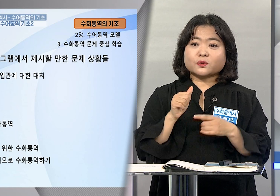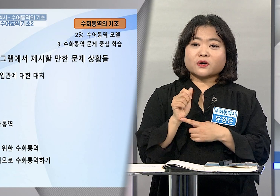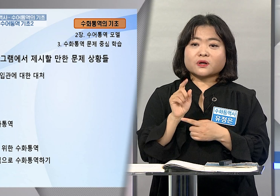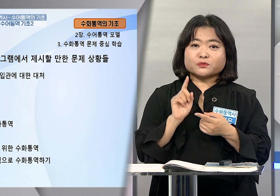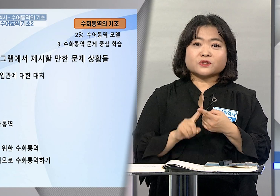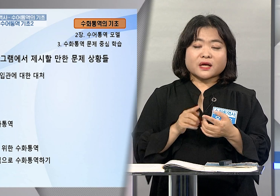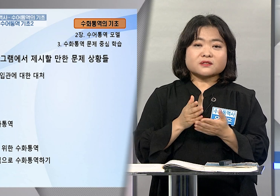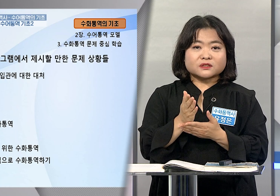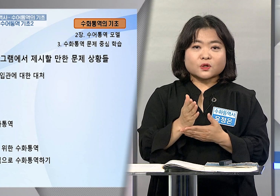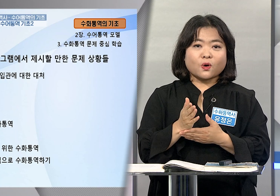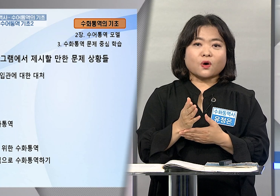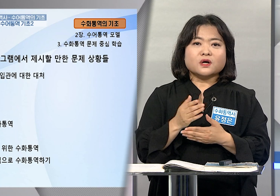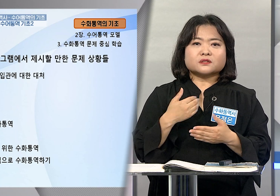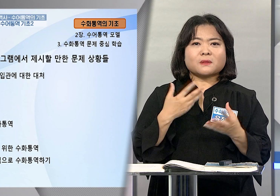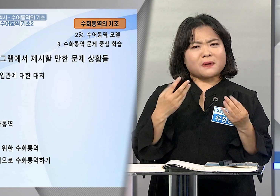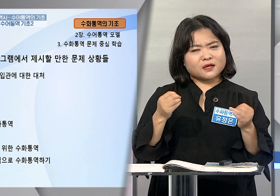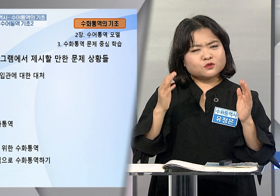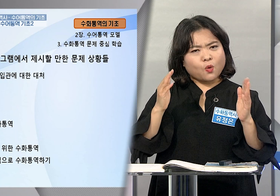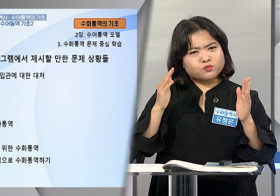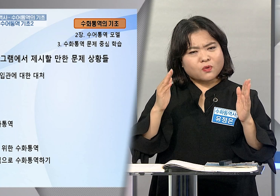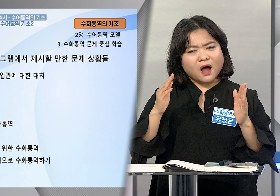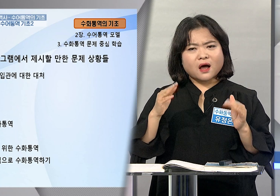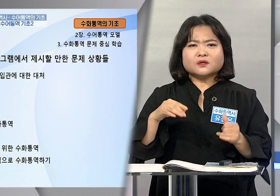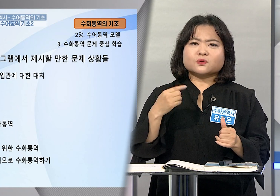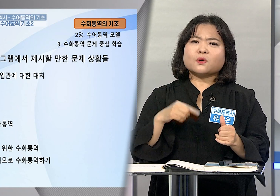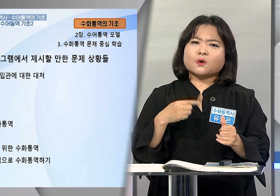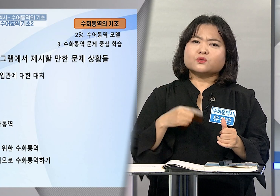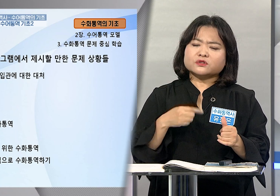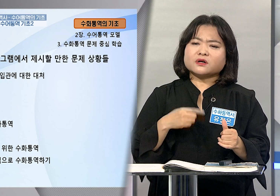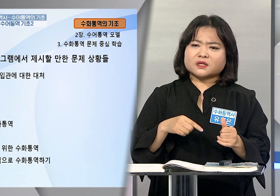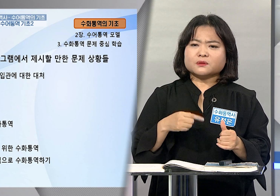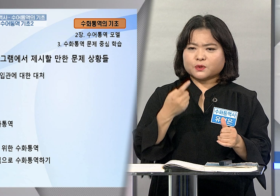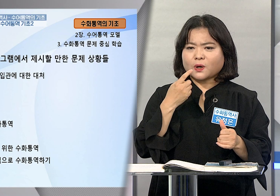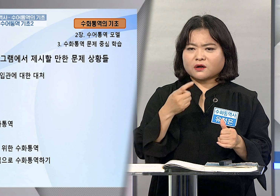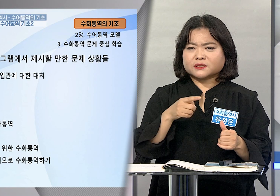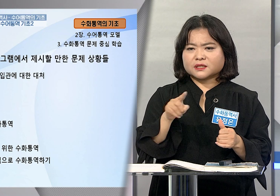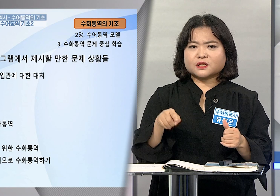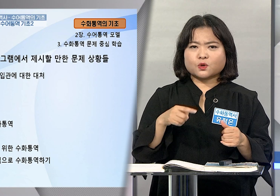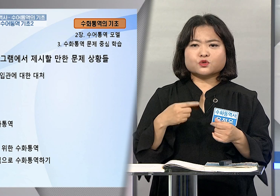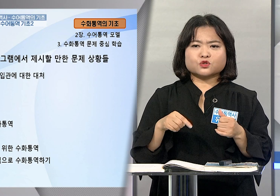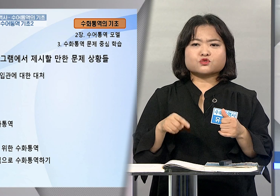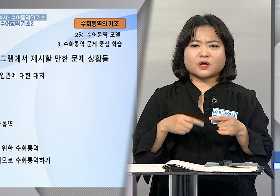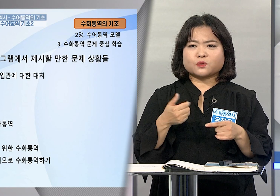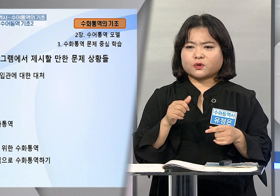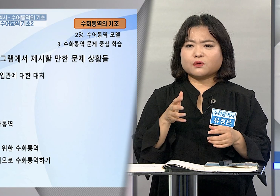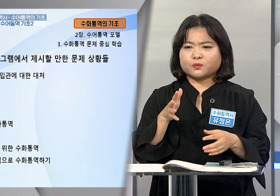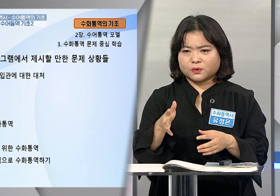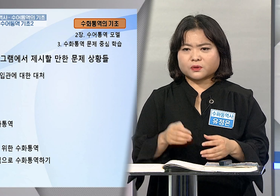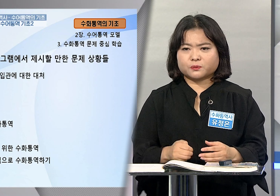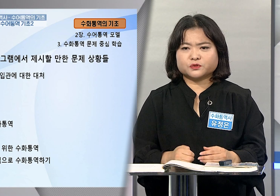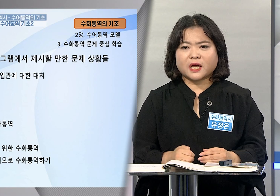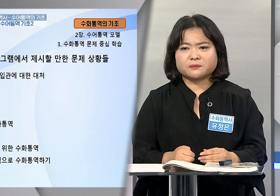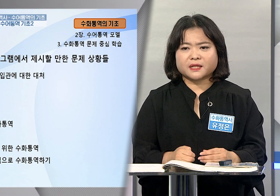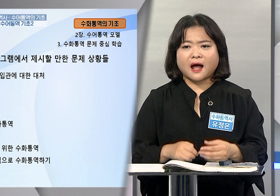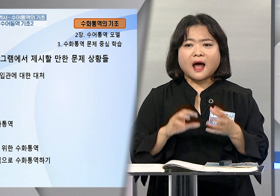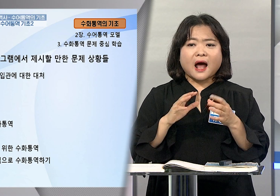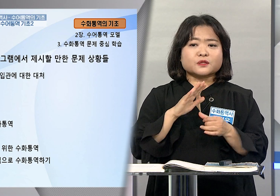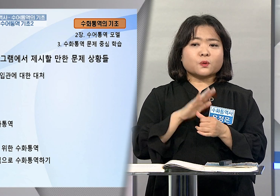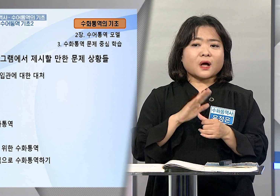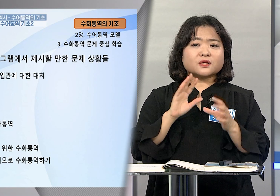수화통역 분야에서는요. 정말 많은 공부와 또 훈련이 필요한 것이 교육 수화통역 분야입니다. 아동과